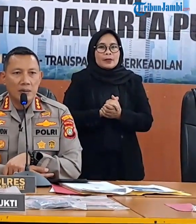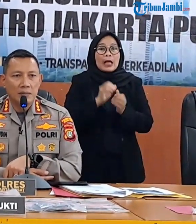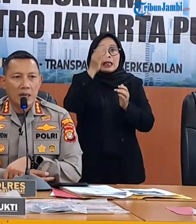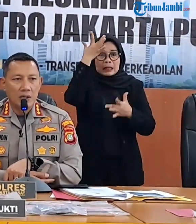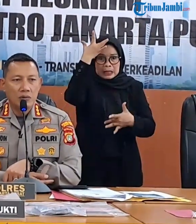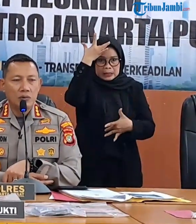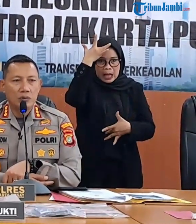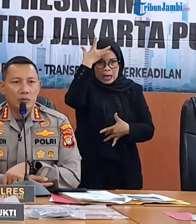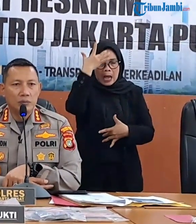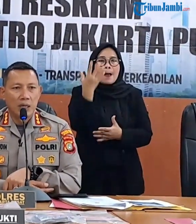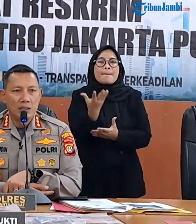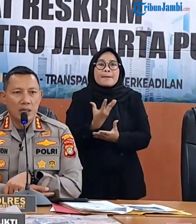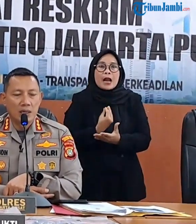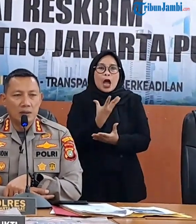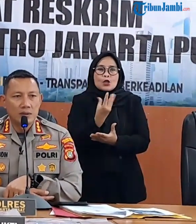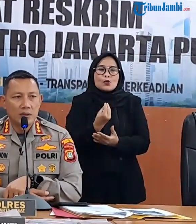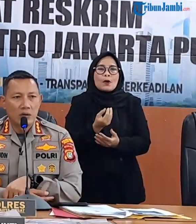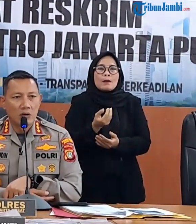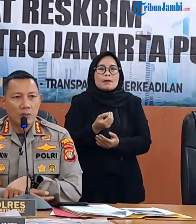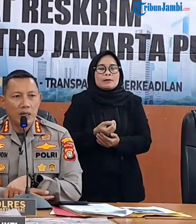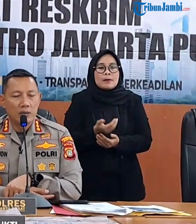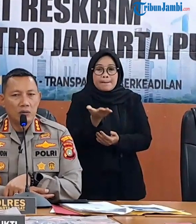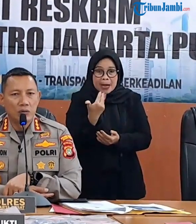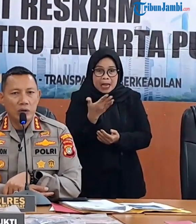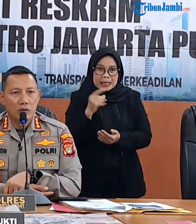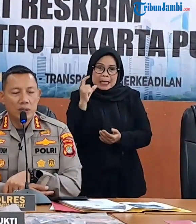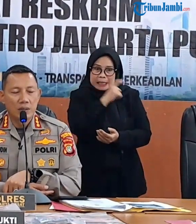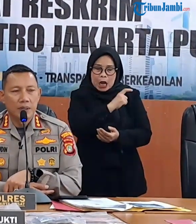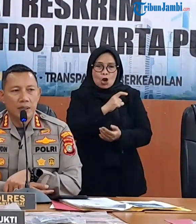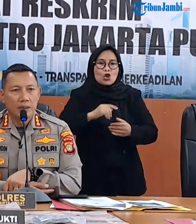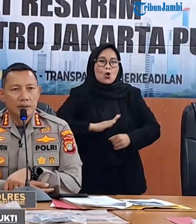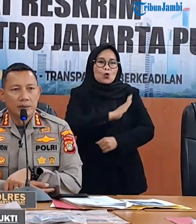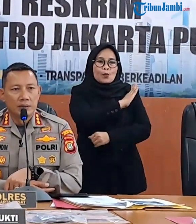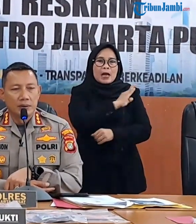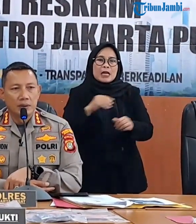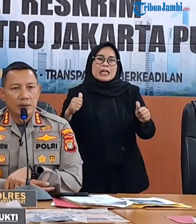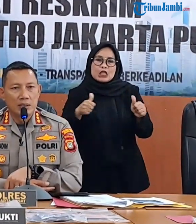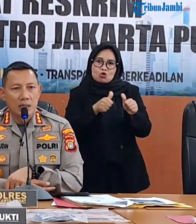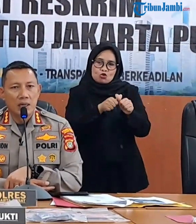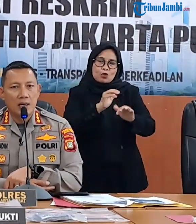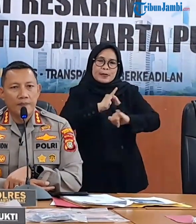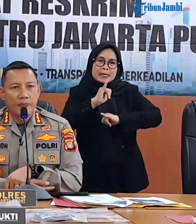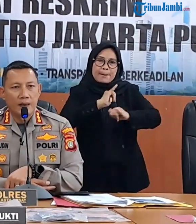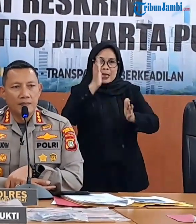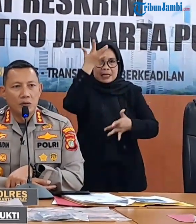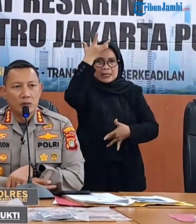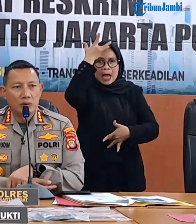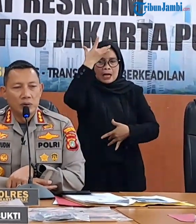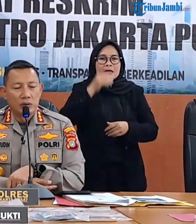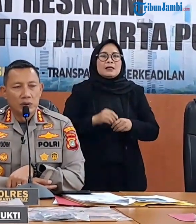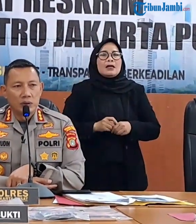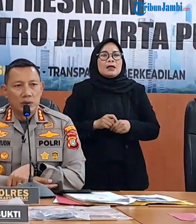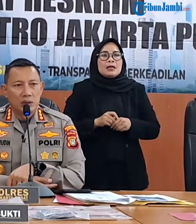Tersangka merayu, mengajak calon korban untuk ikut bersama tersangka, namun